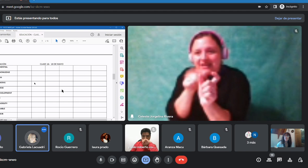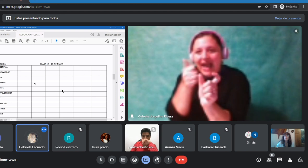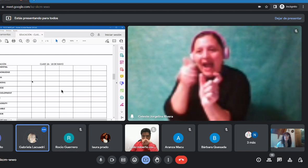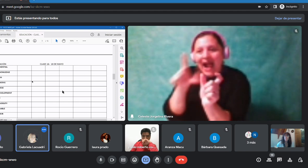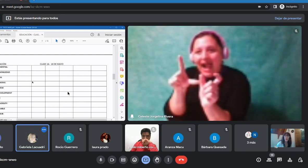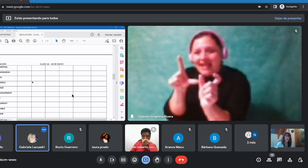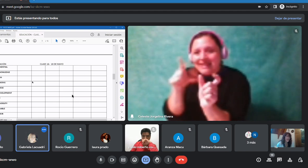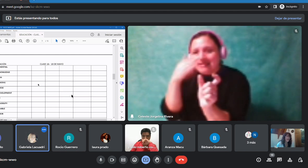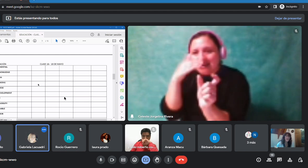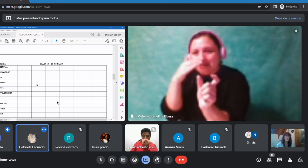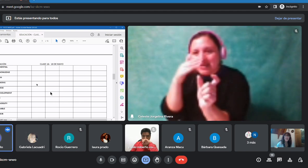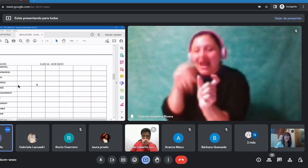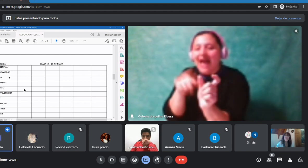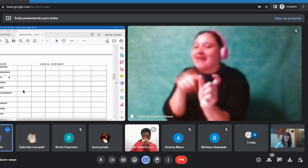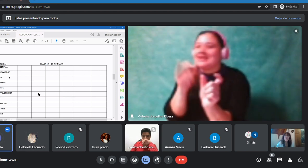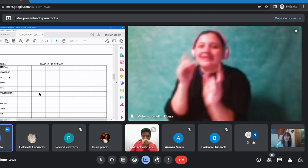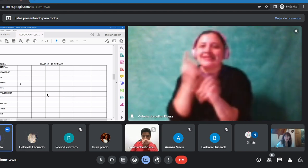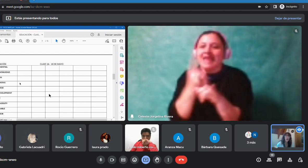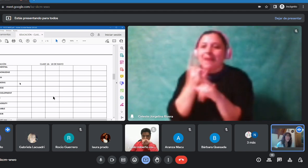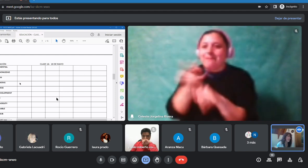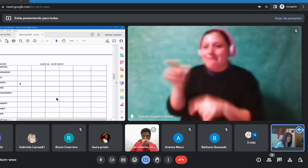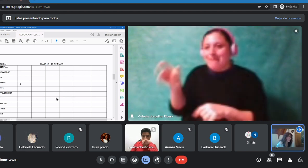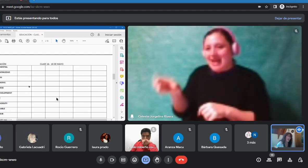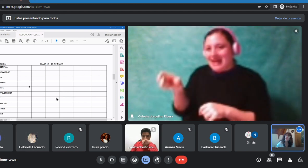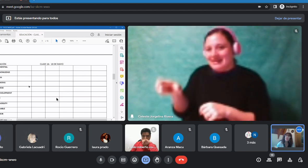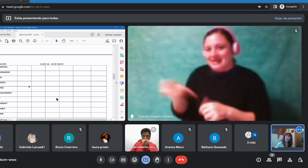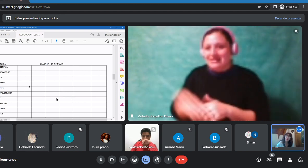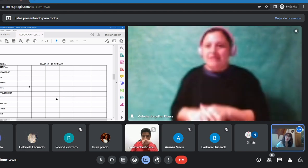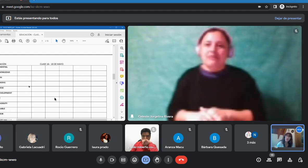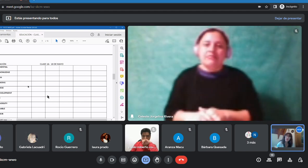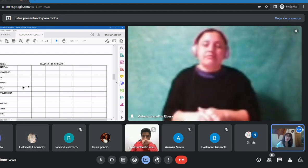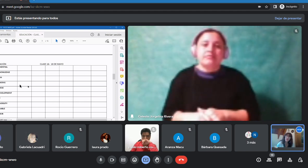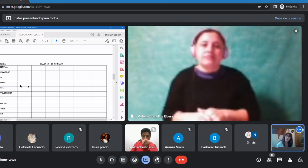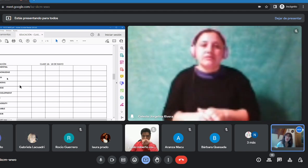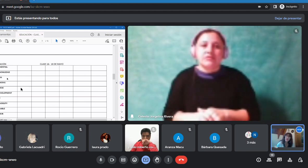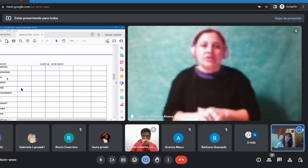Sustantivo. Bien. ¿Se le agrega algo al verbo?